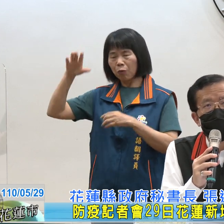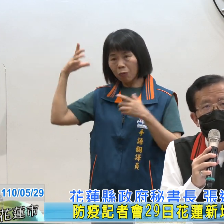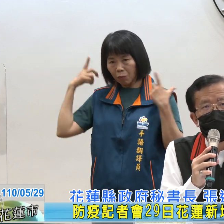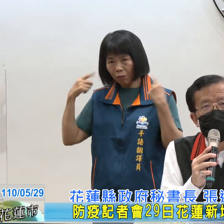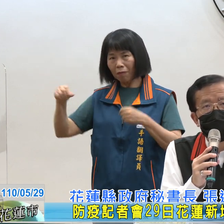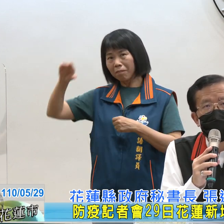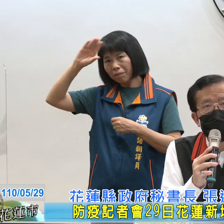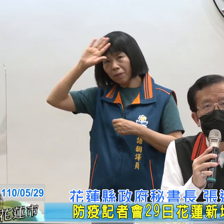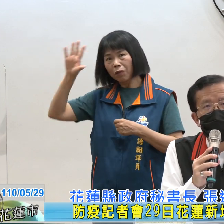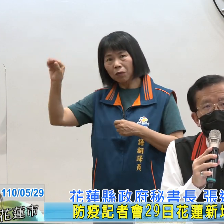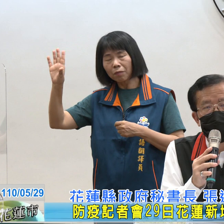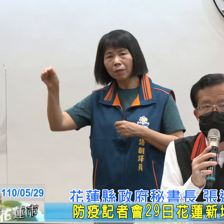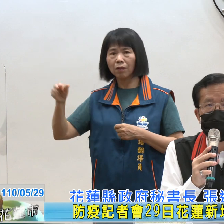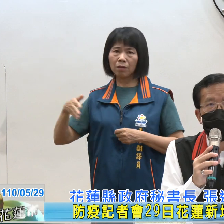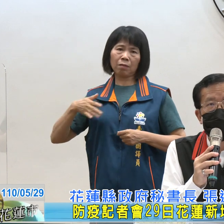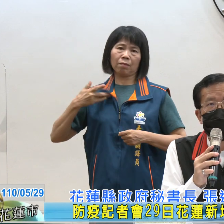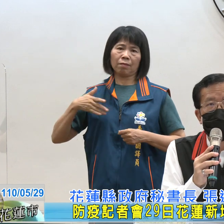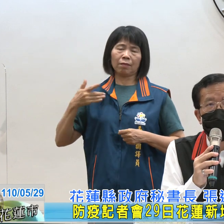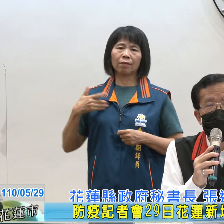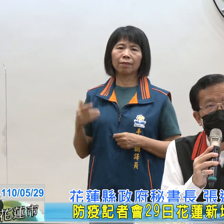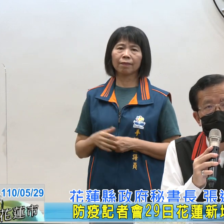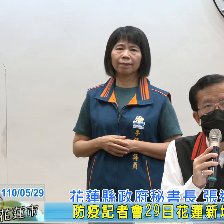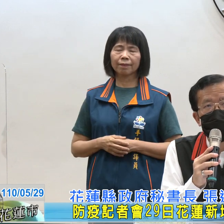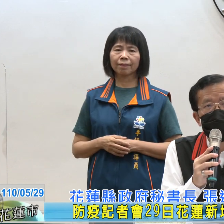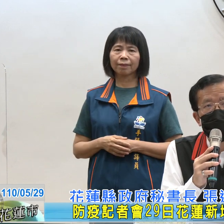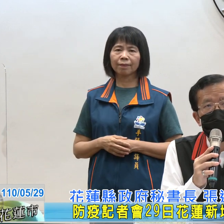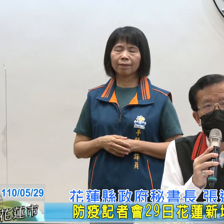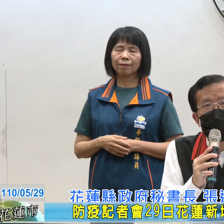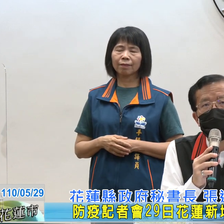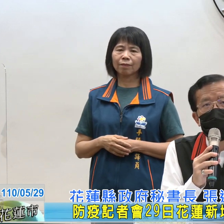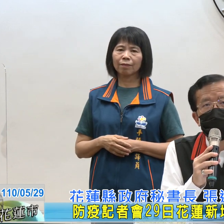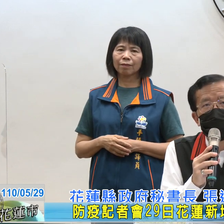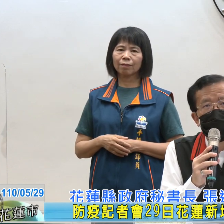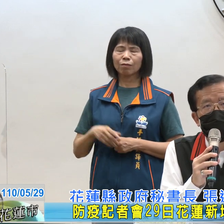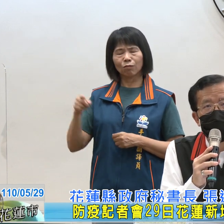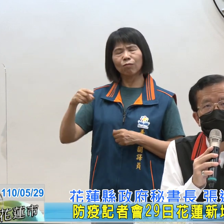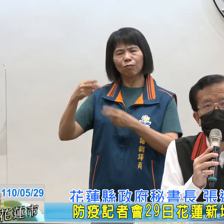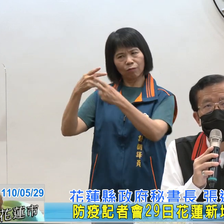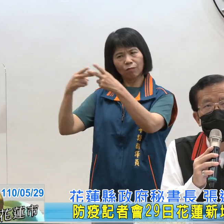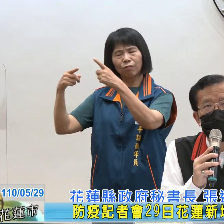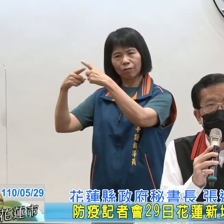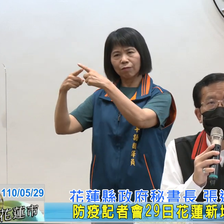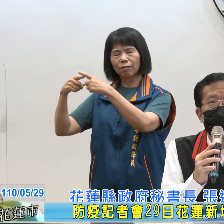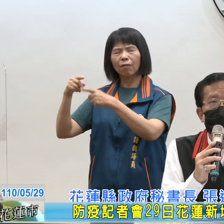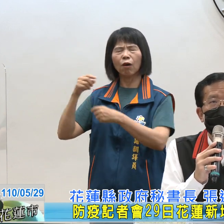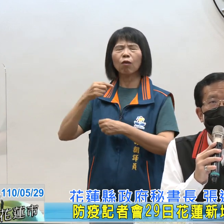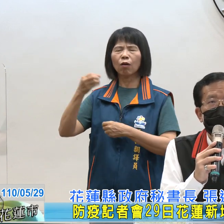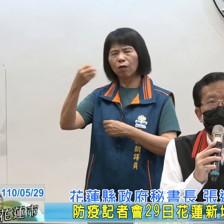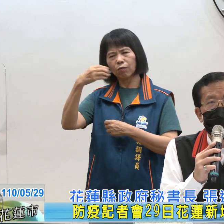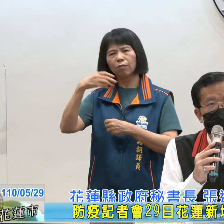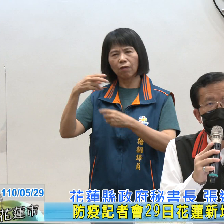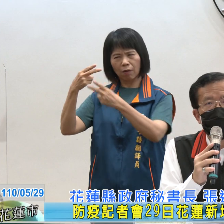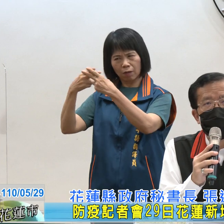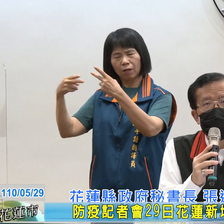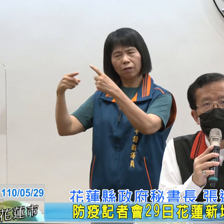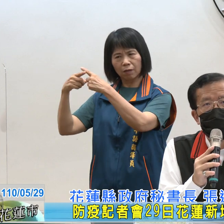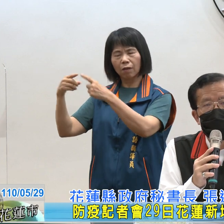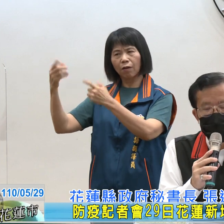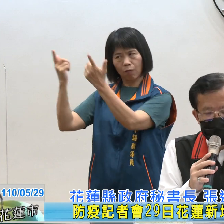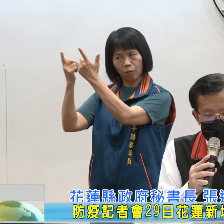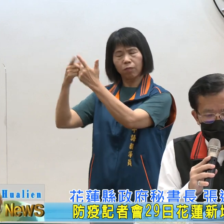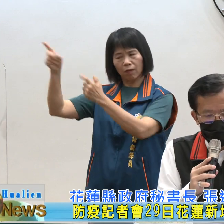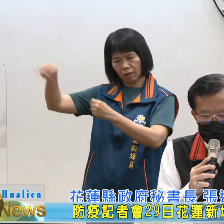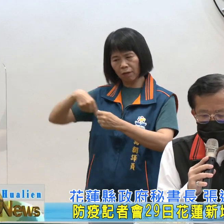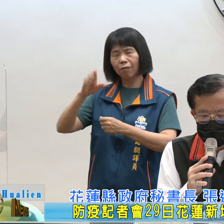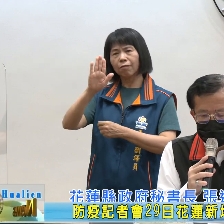无从稽核，也无从了解。他只是说顾客当中有来自于北部的，那因此我